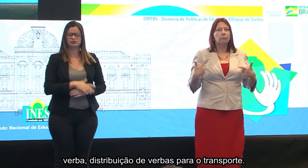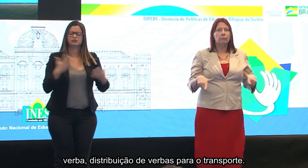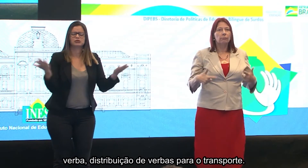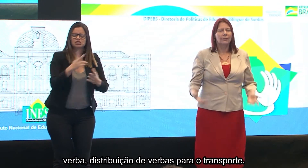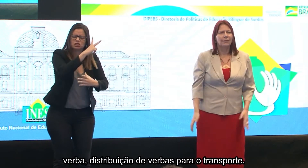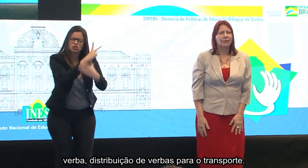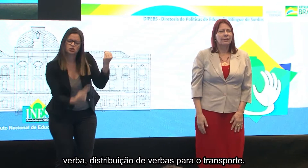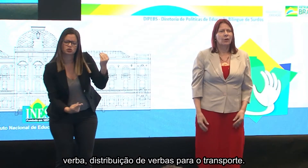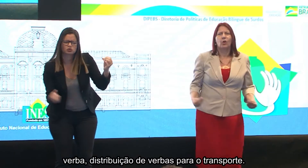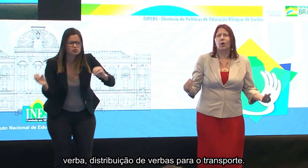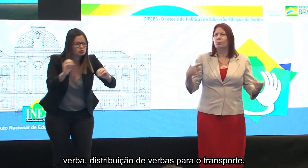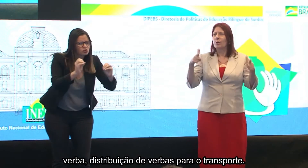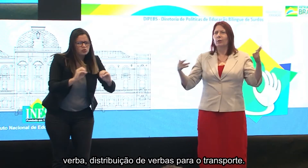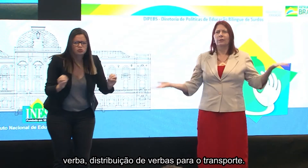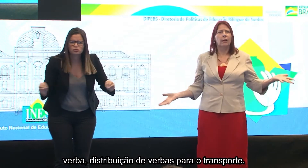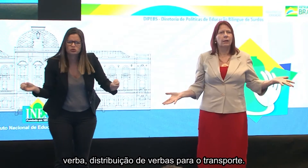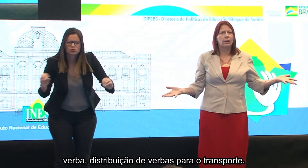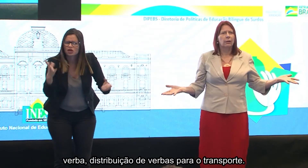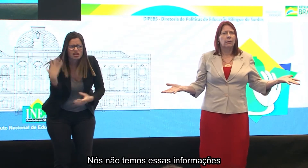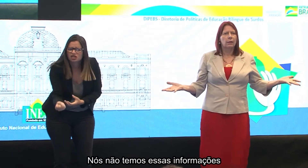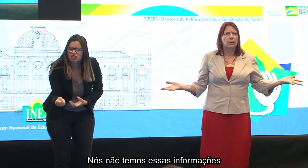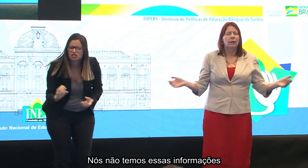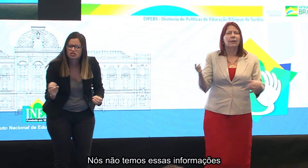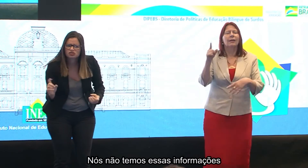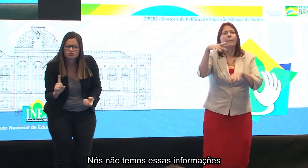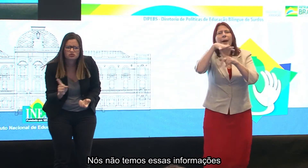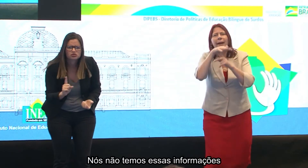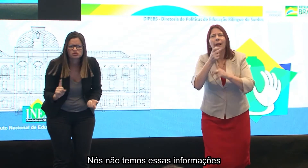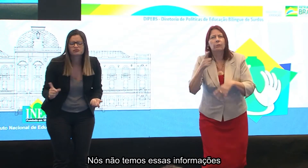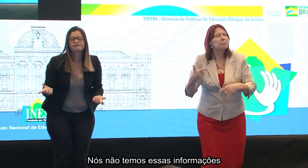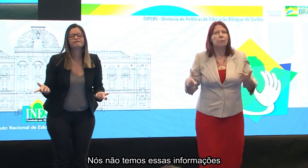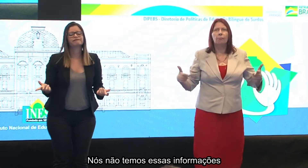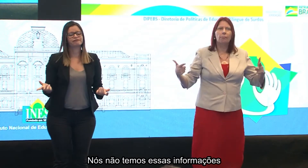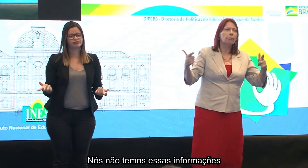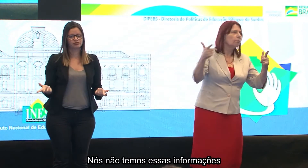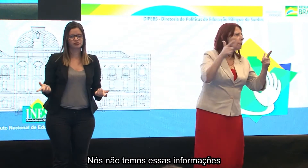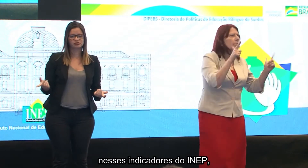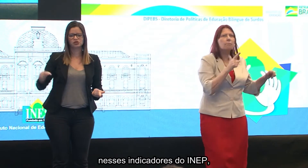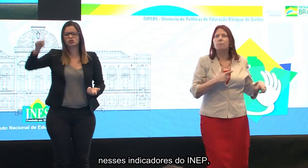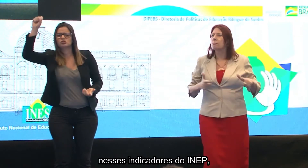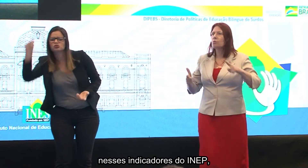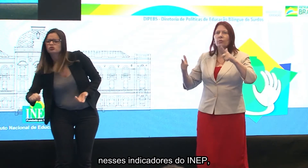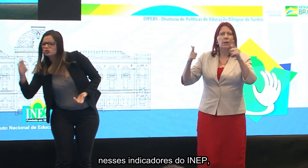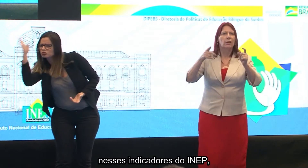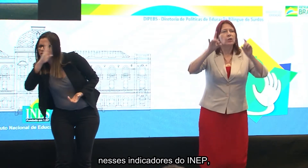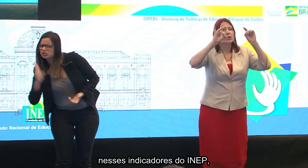de verbas para o transporte, e nós não temos essas informações nesses indicadores do INEP.